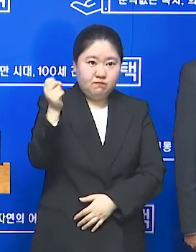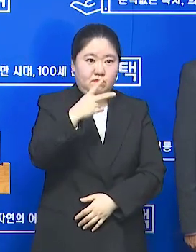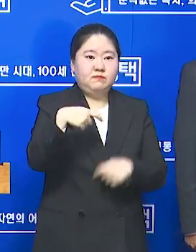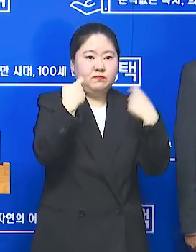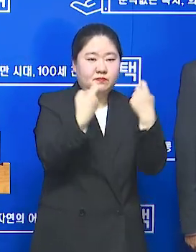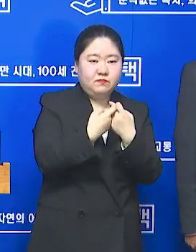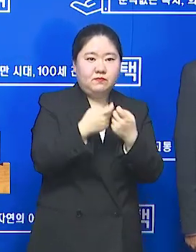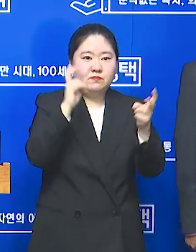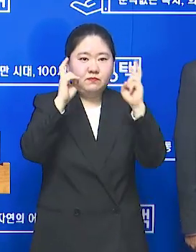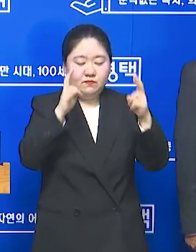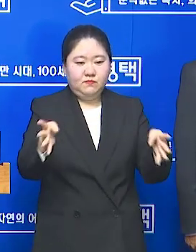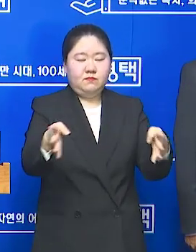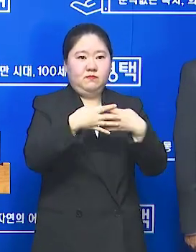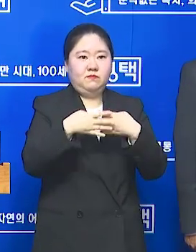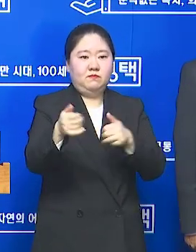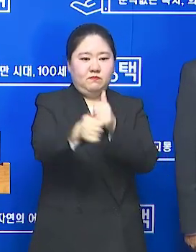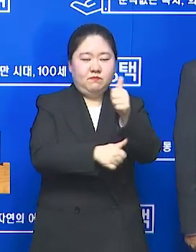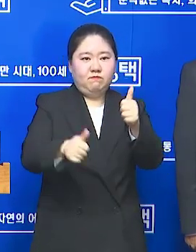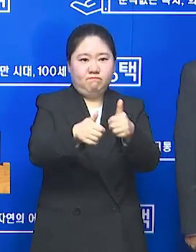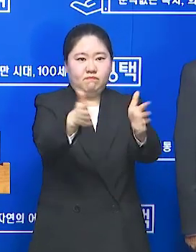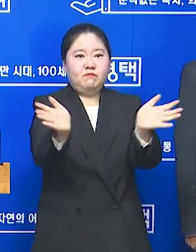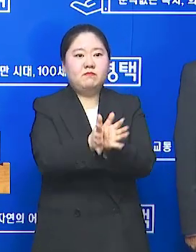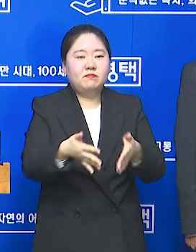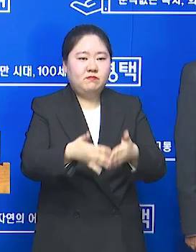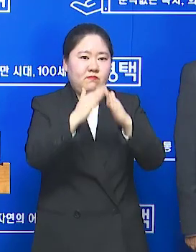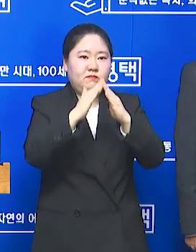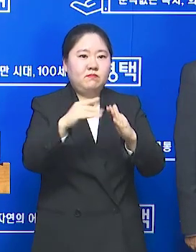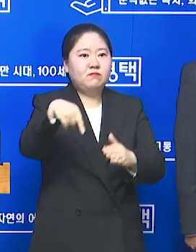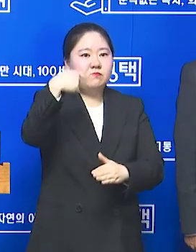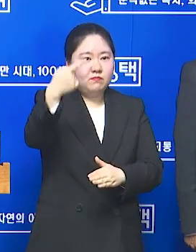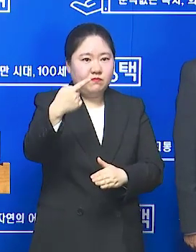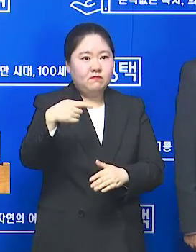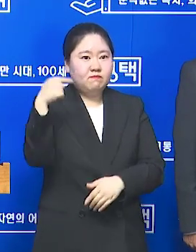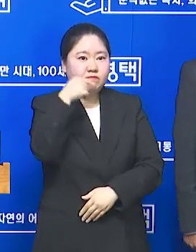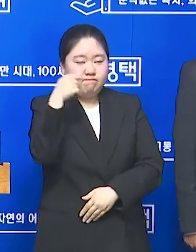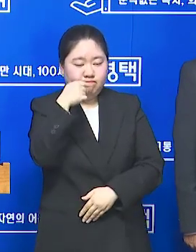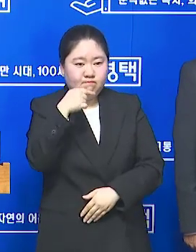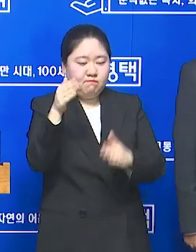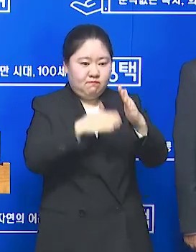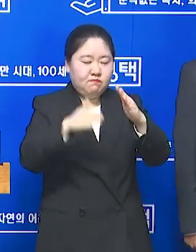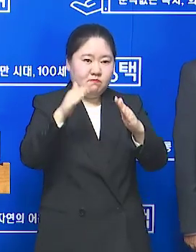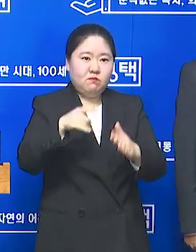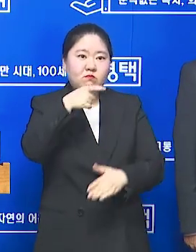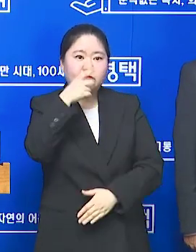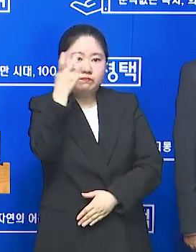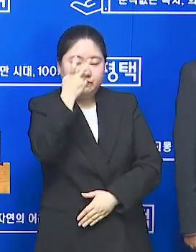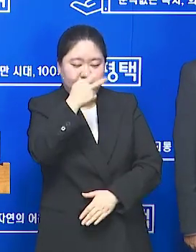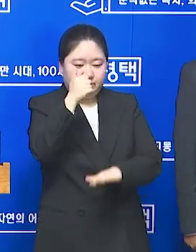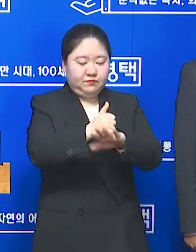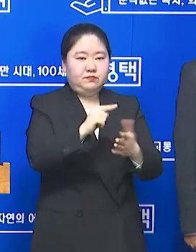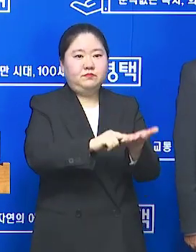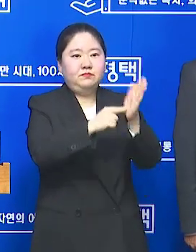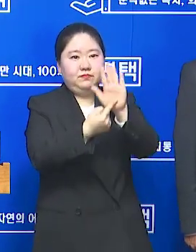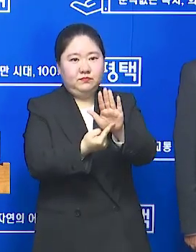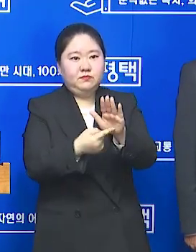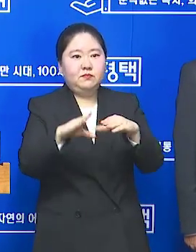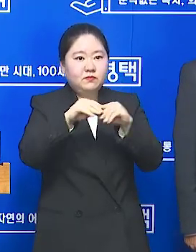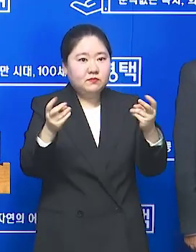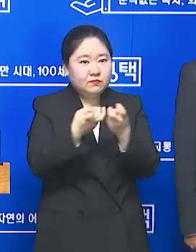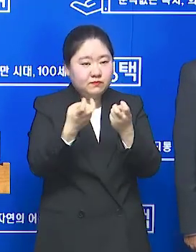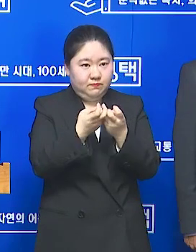합동 수질점검위원회를 구성해 정기적으로 수질을 측정하여 결과를 공개하고 이에 대한 대책도 마련하게